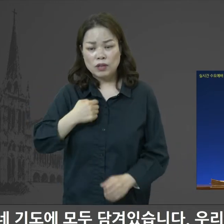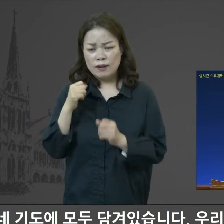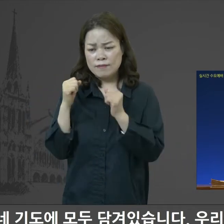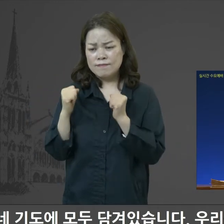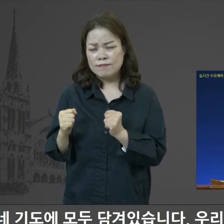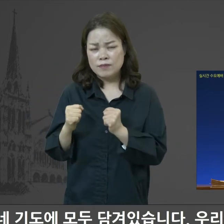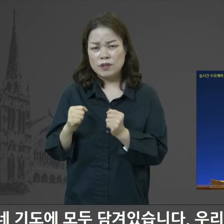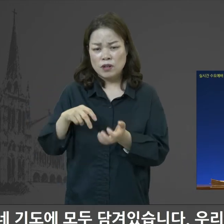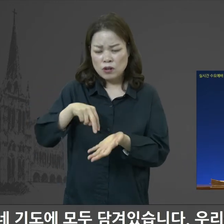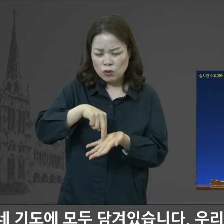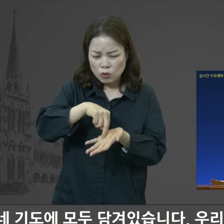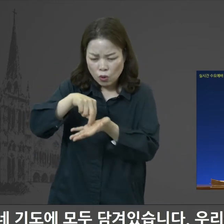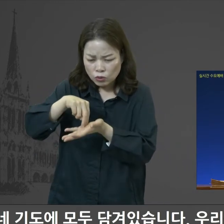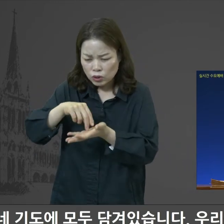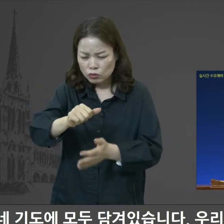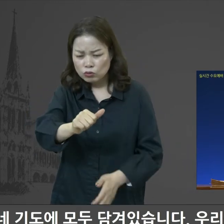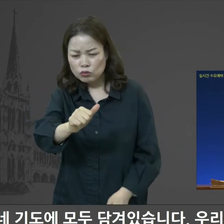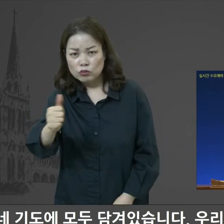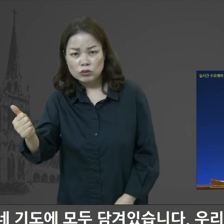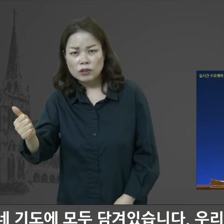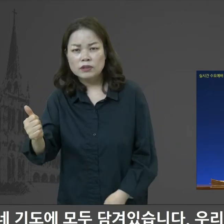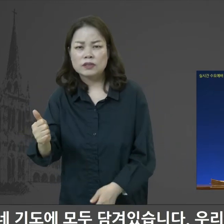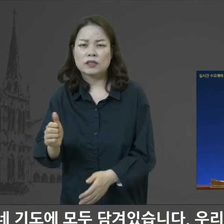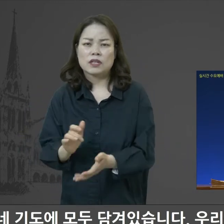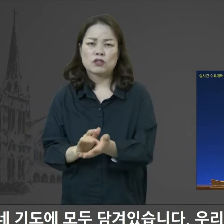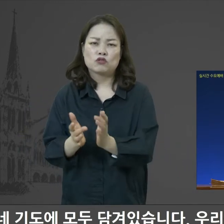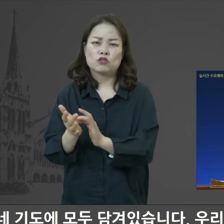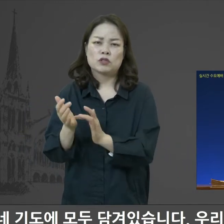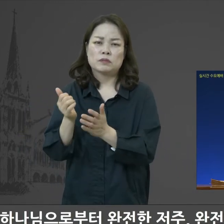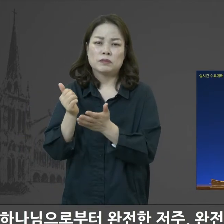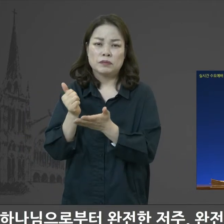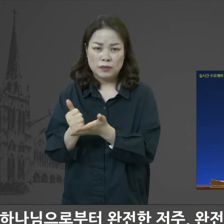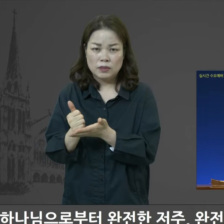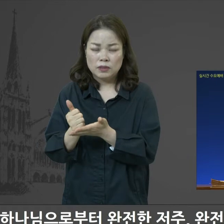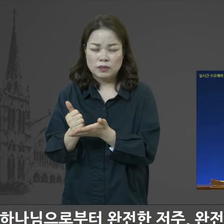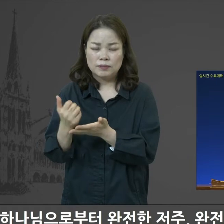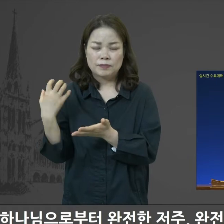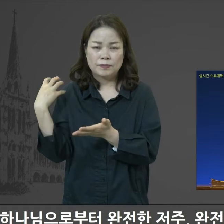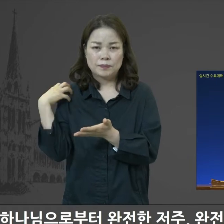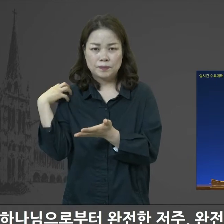외로움과 고독 속에서 죽어가야 했던 그 길이었습니다.